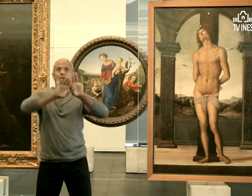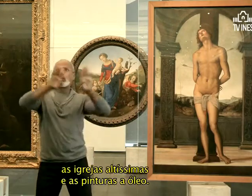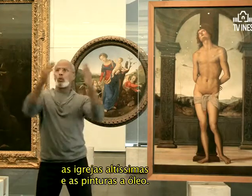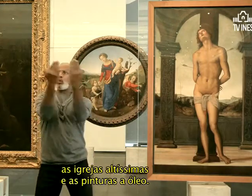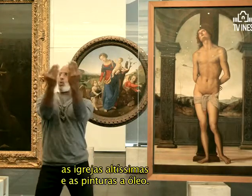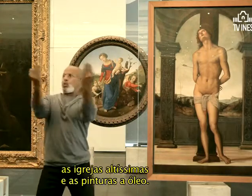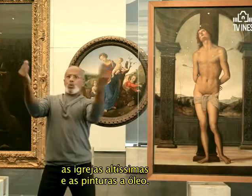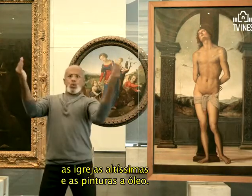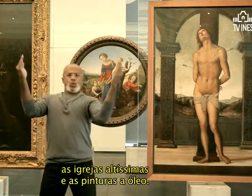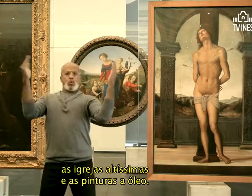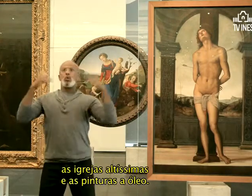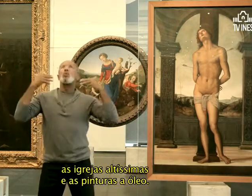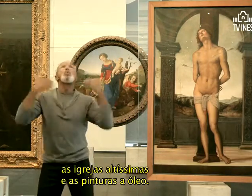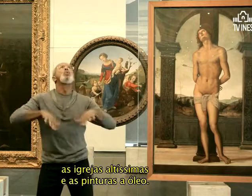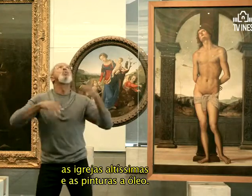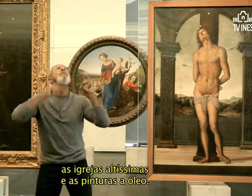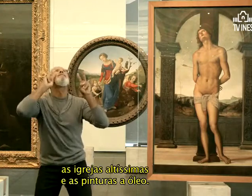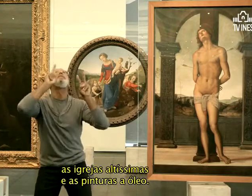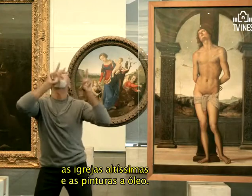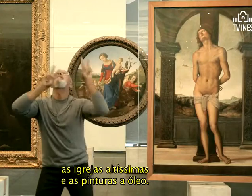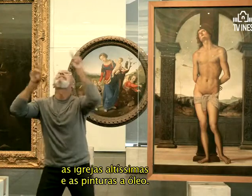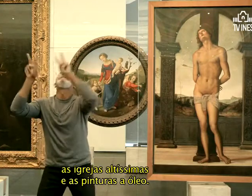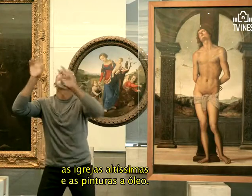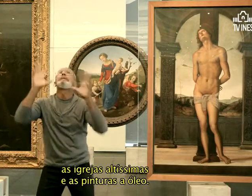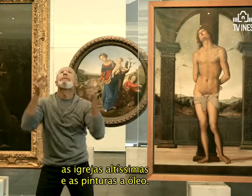As igrejas altíssimas